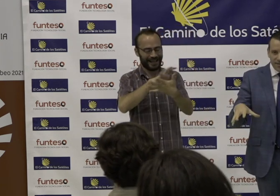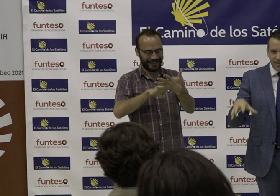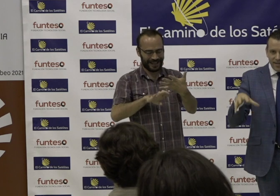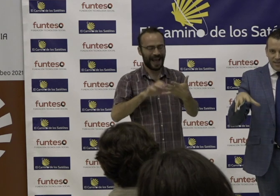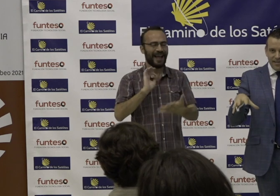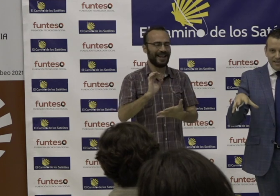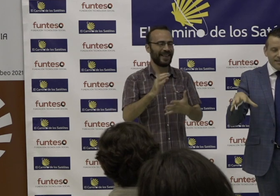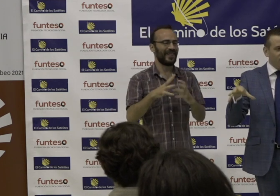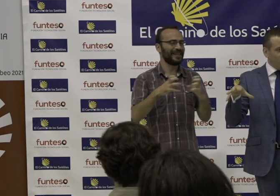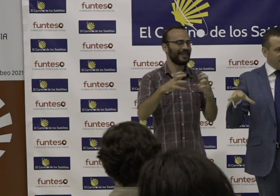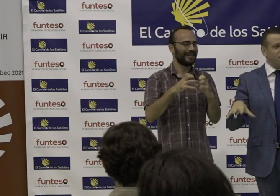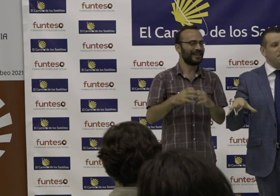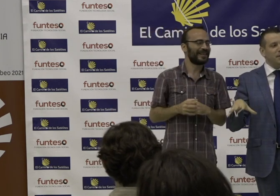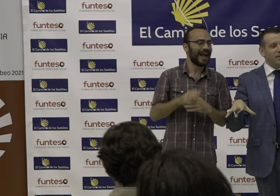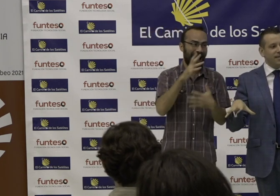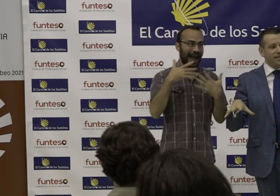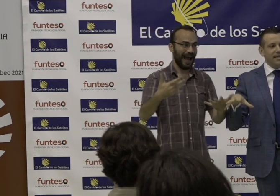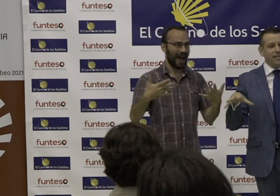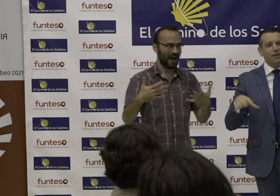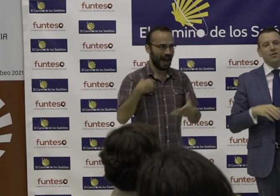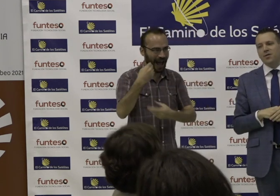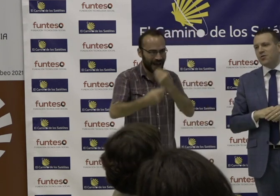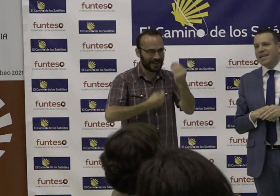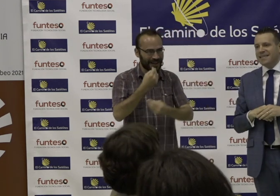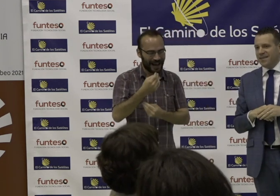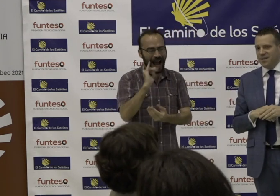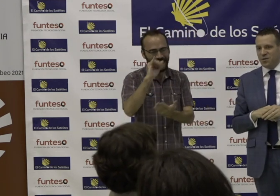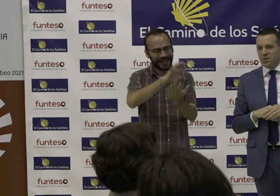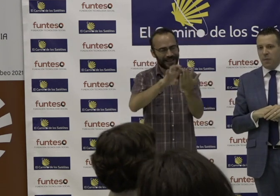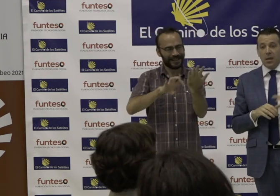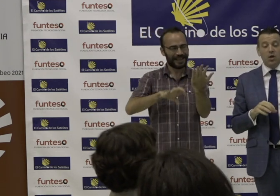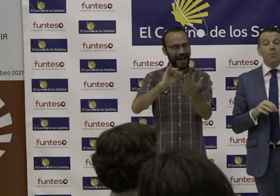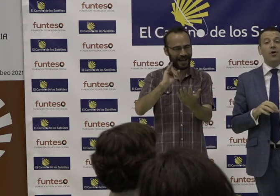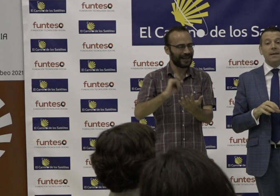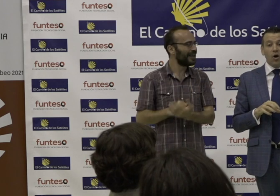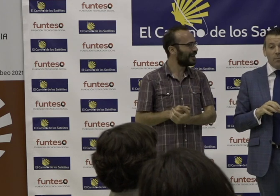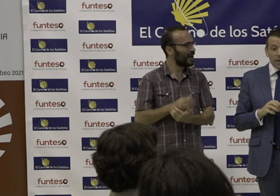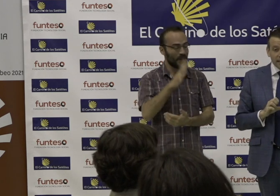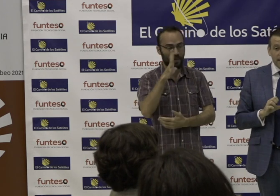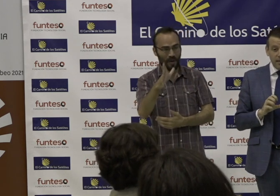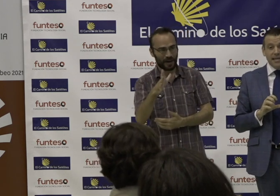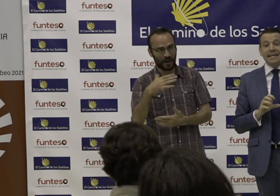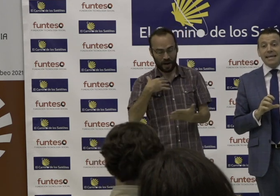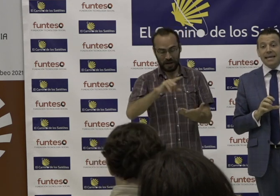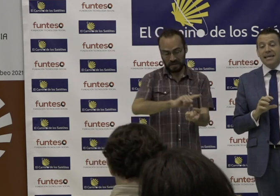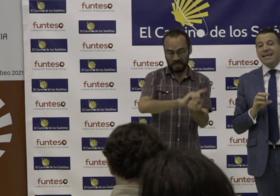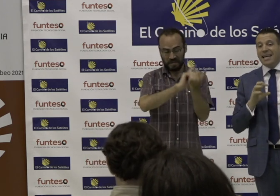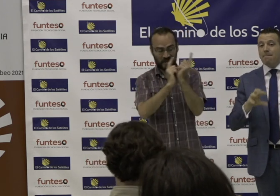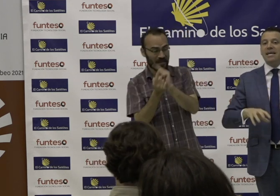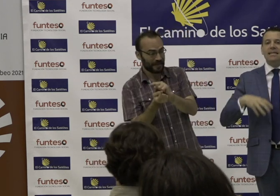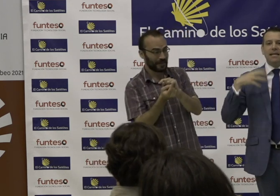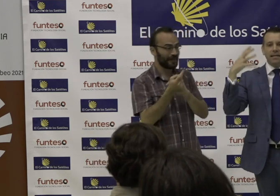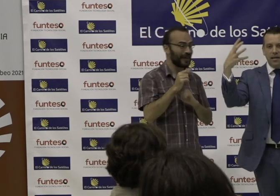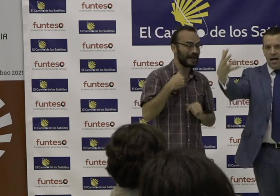hoy, lo que estamos viviendo aquí, estaba anotado en una lista de deseos, porque compartí y dije